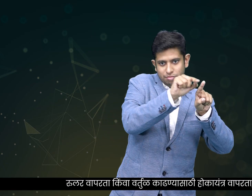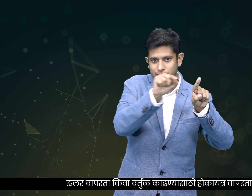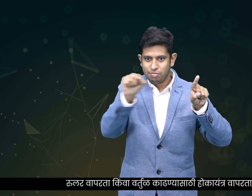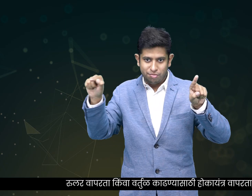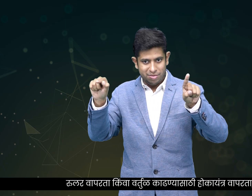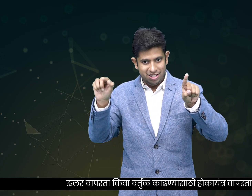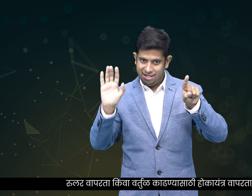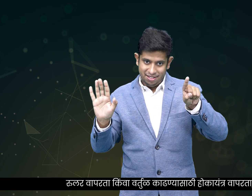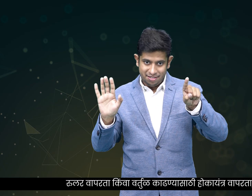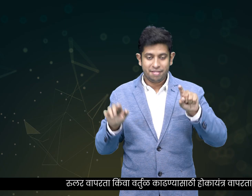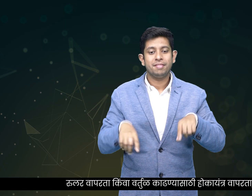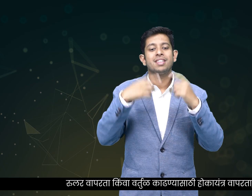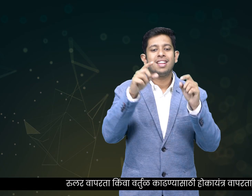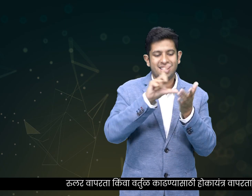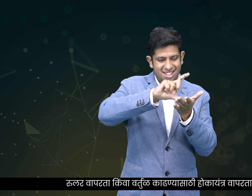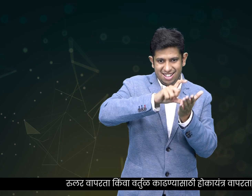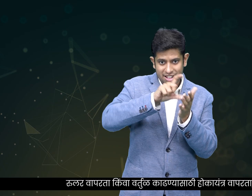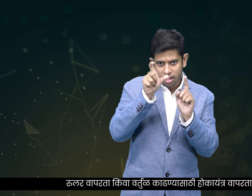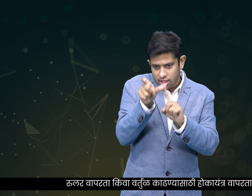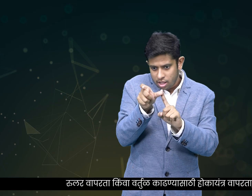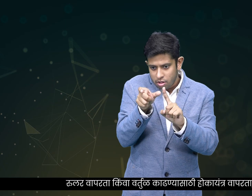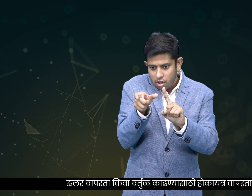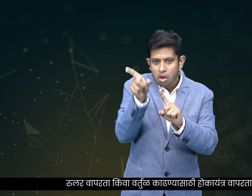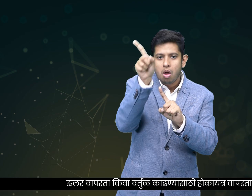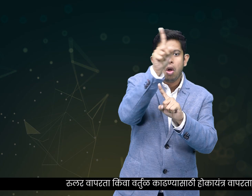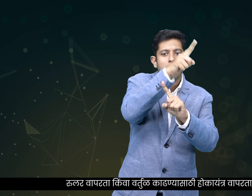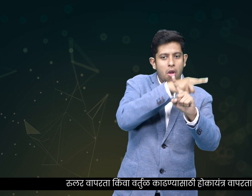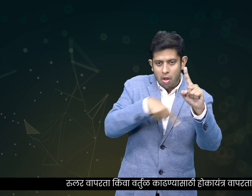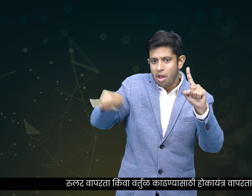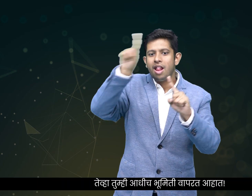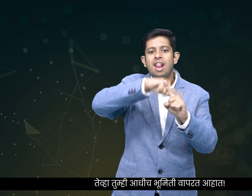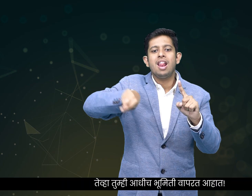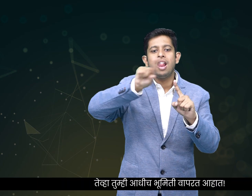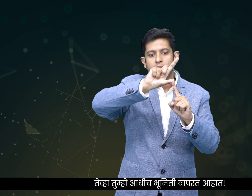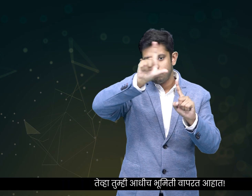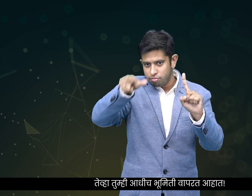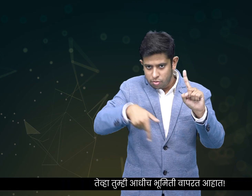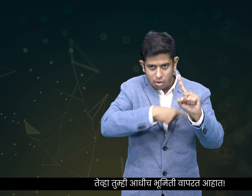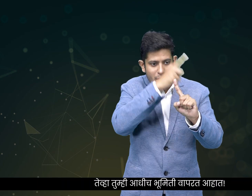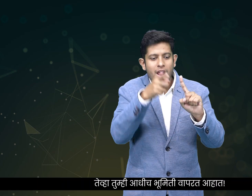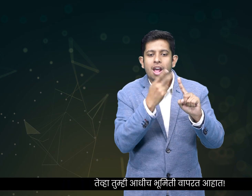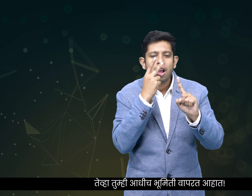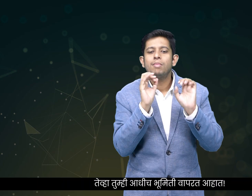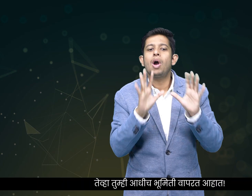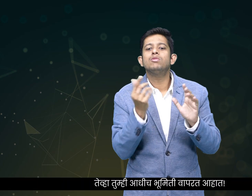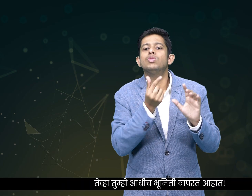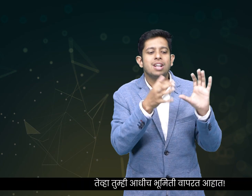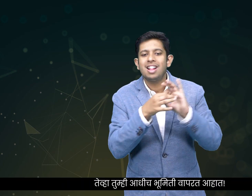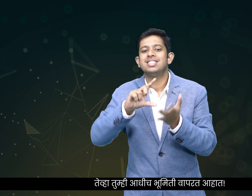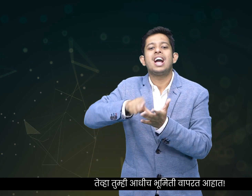रूलर वापरता किंवा वर्तुळ काढण्यासाठी होकायंत्र वापरता, तेव्हा तुम्ही आधीच भूमिती वापरत आहात.